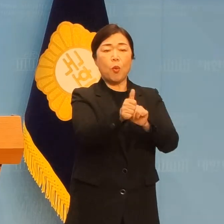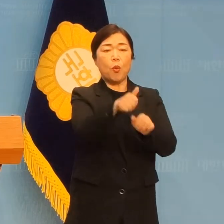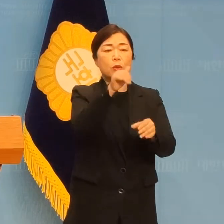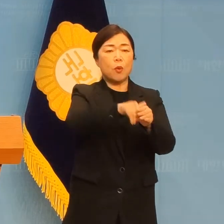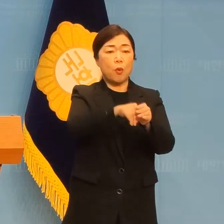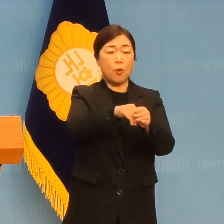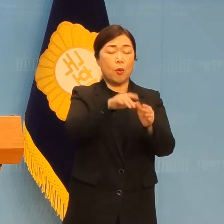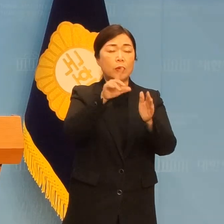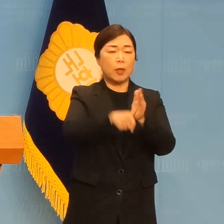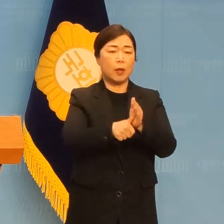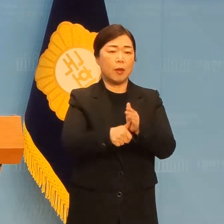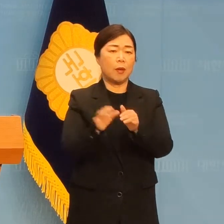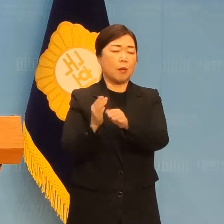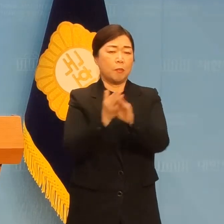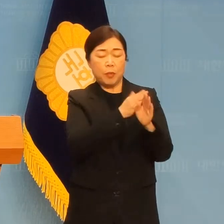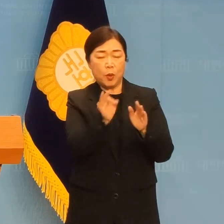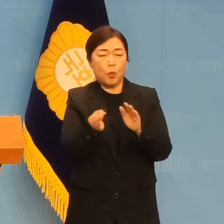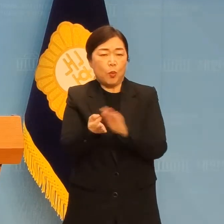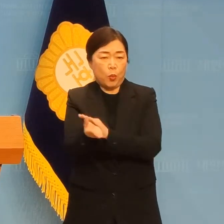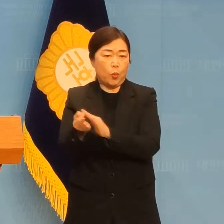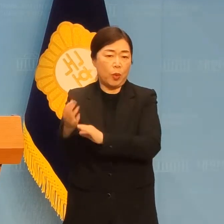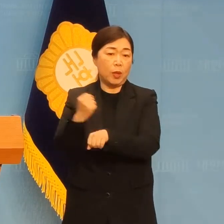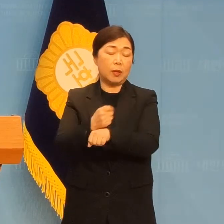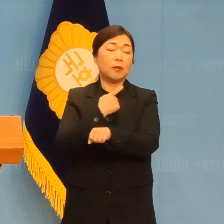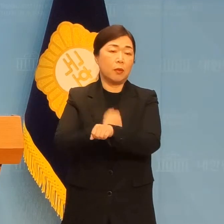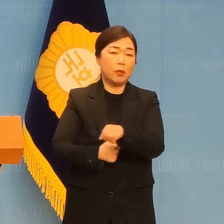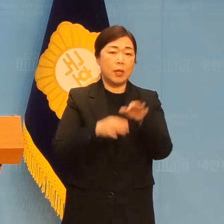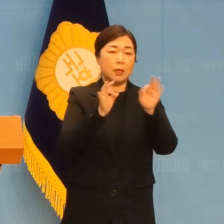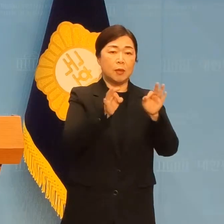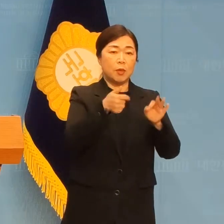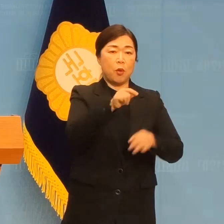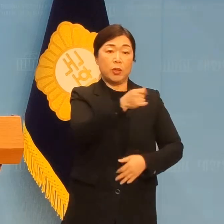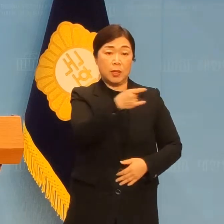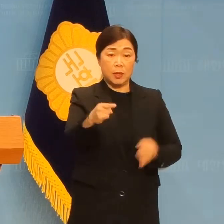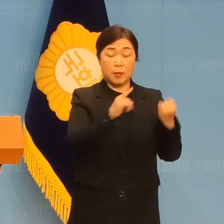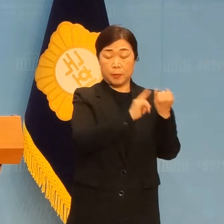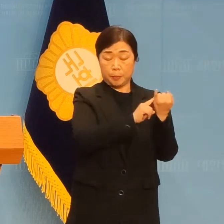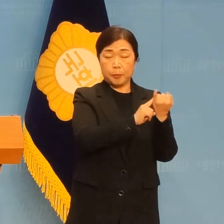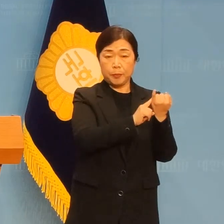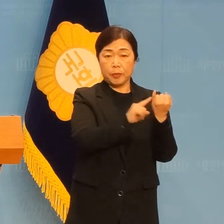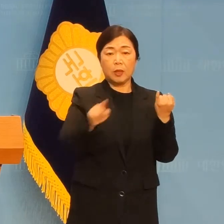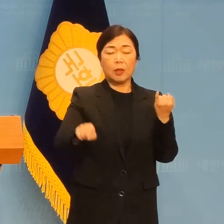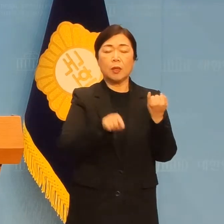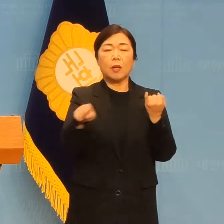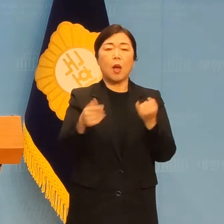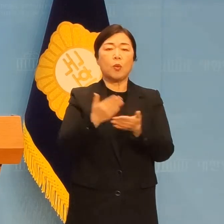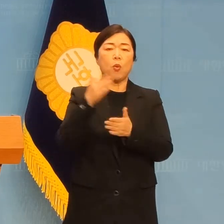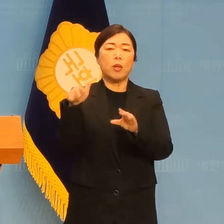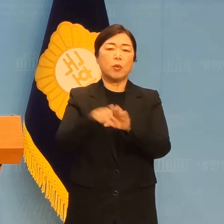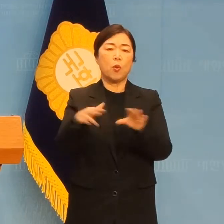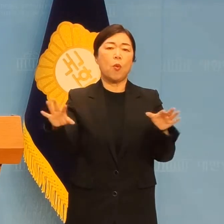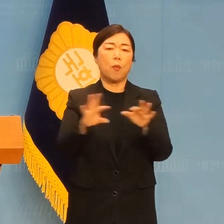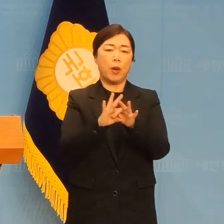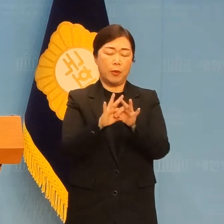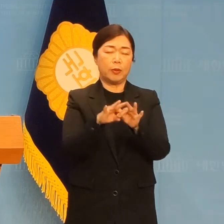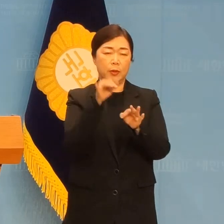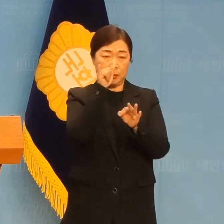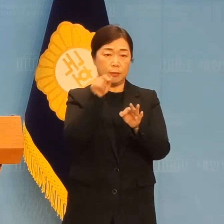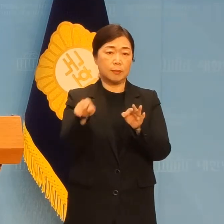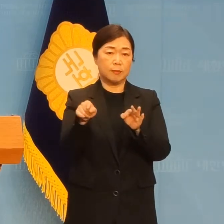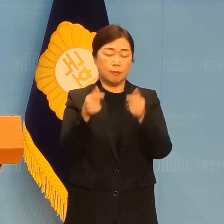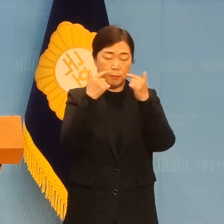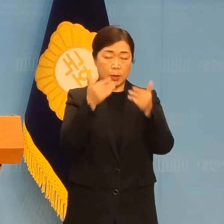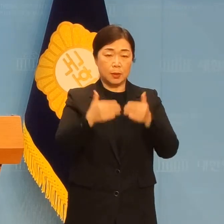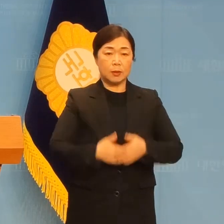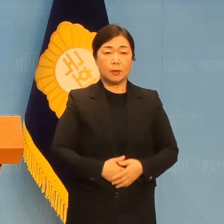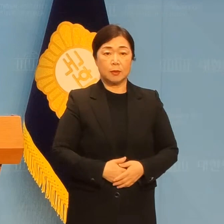매직으로 이어지는 일련의 사슬은 김건희 비속농단 게이트라는 이름 외에는 달리 부를 수